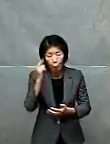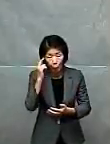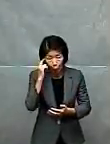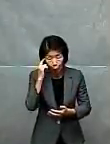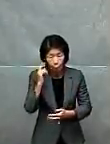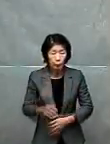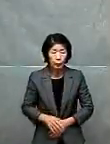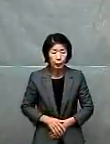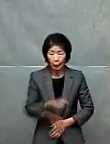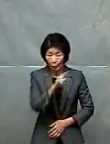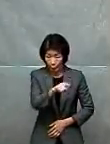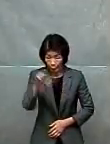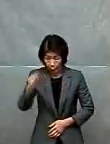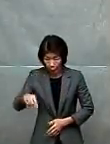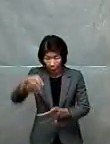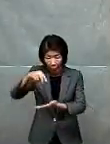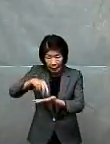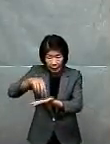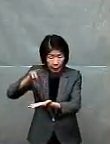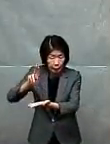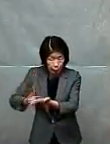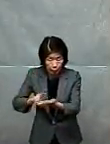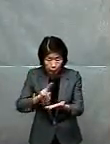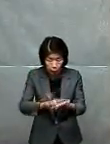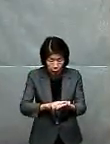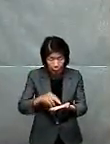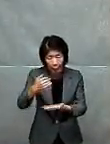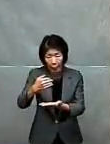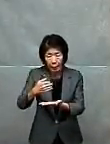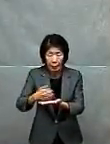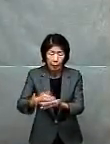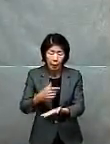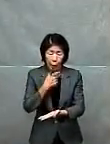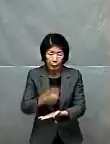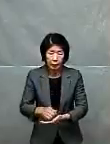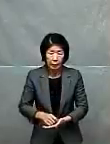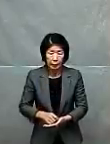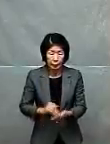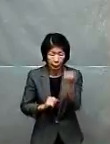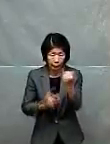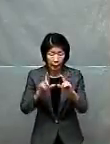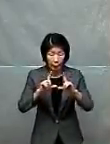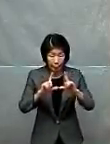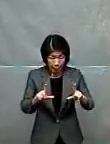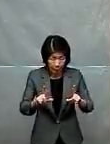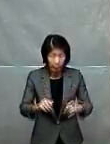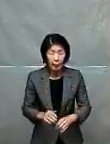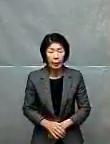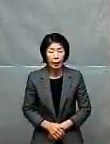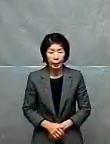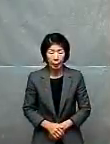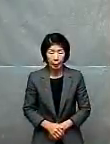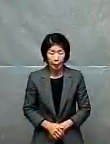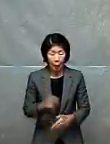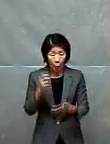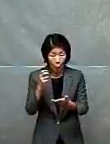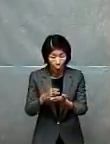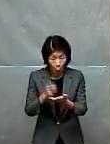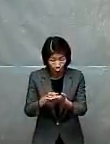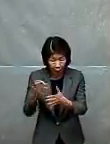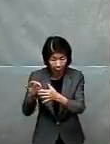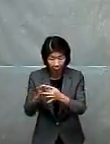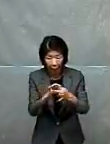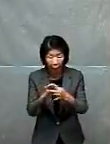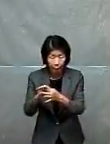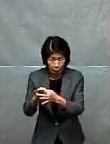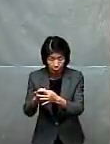どういうふうな位置づけなのかというところをご説明いただければ。 あの位置づけというと、あの法的なことも絡むの